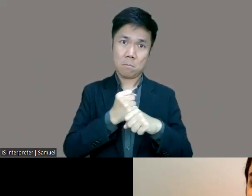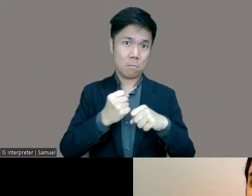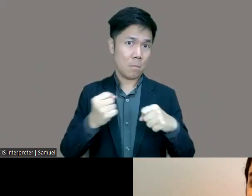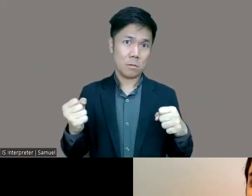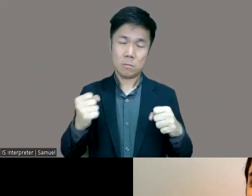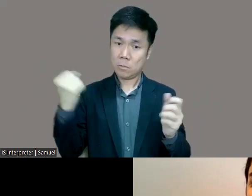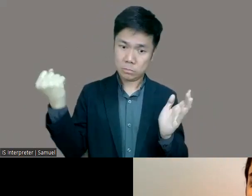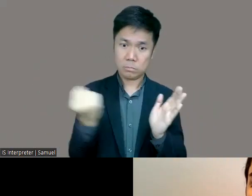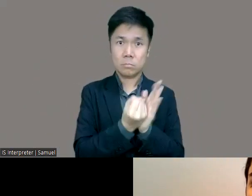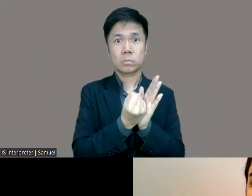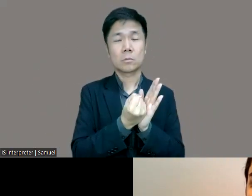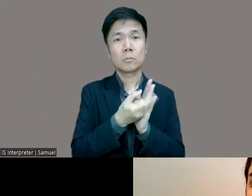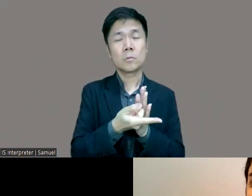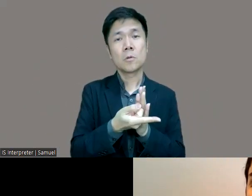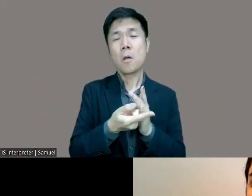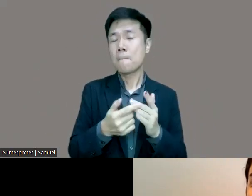de résidence.